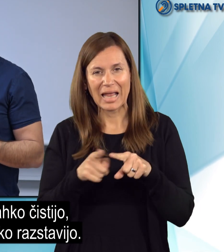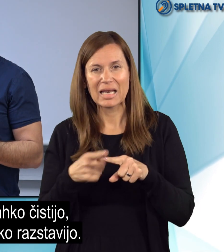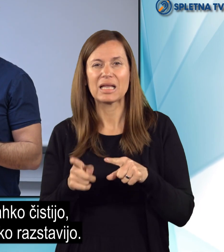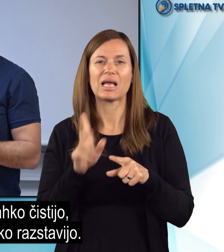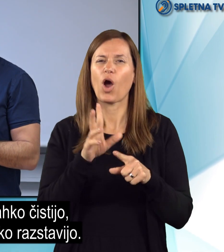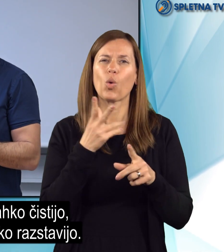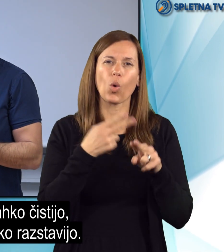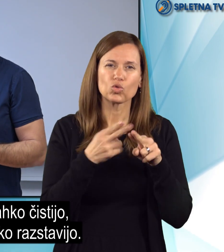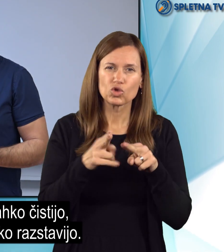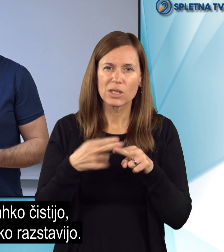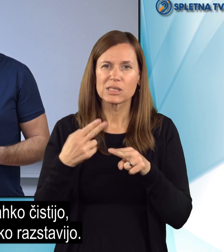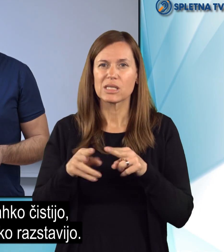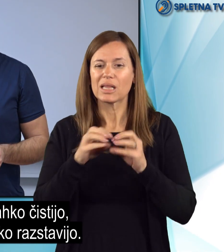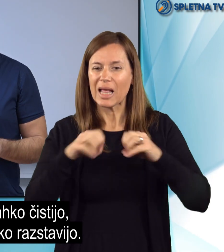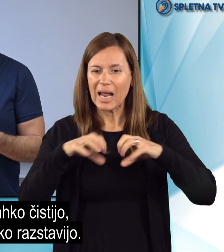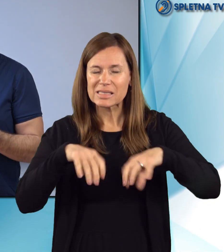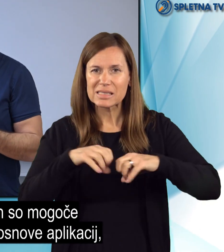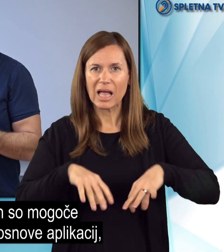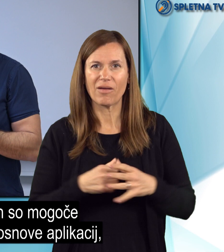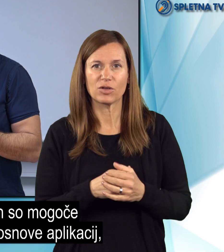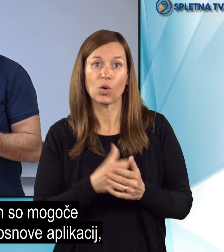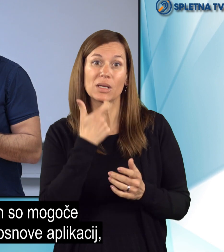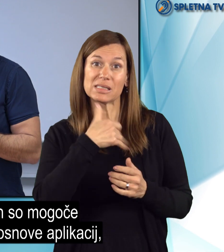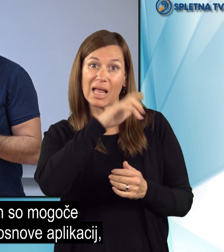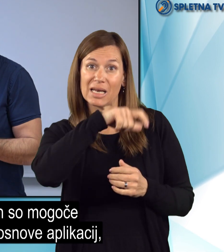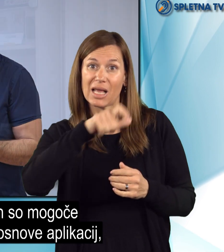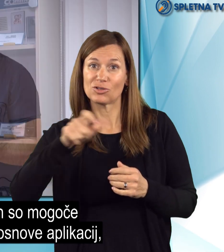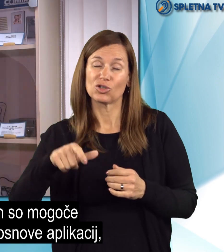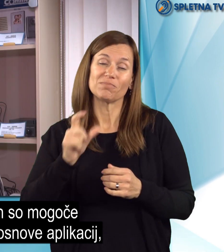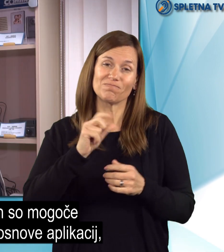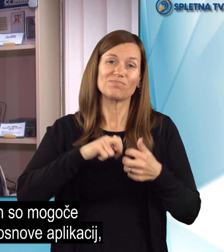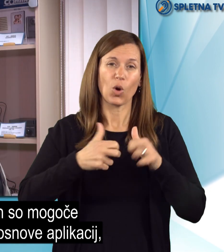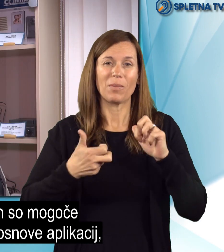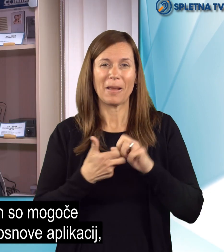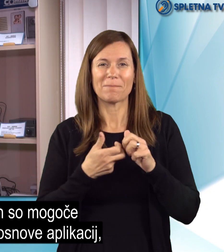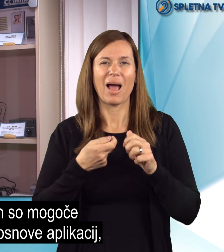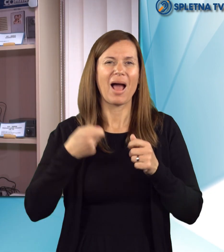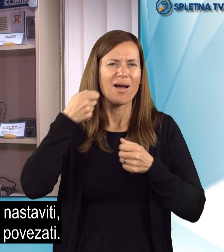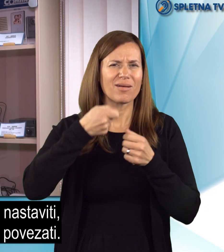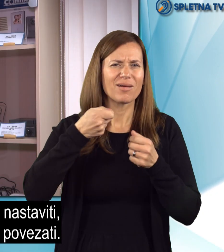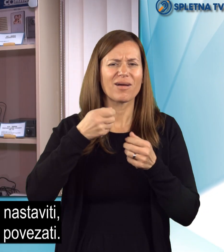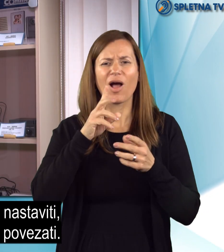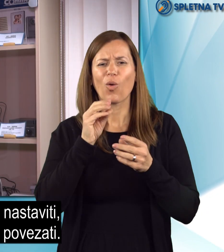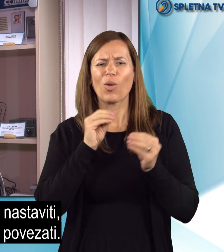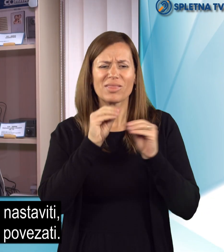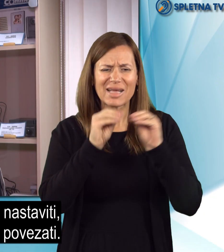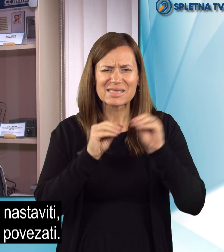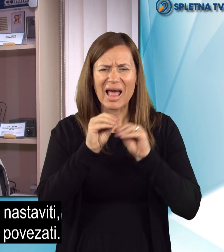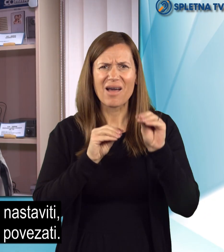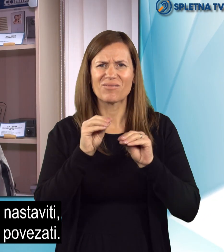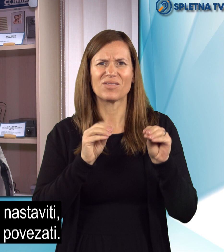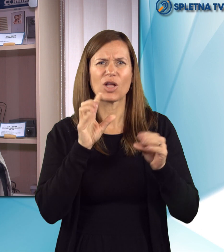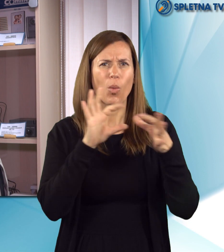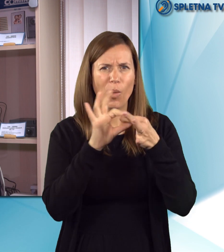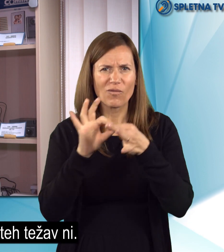lahko čistijo, koliko jih lahko razstavijo. Pri starejših mogoče so malo tudi problem te osnove aplikacij, kako kaj nastaviti, kako kaj